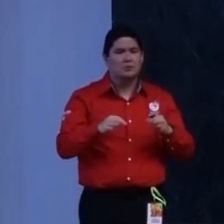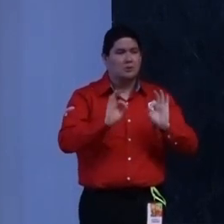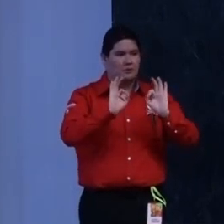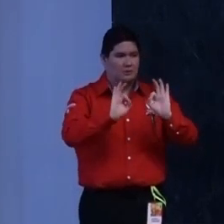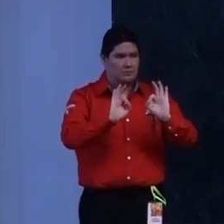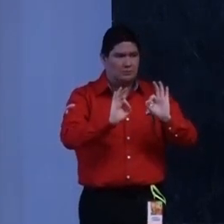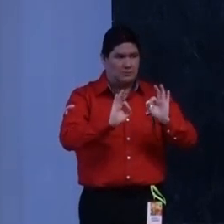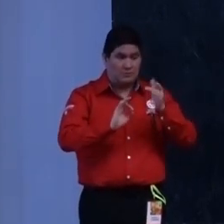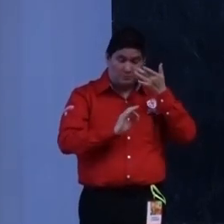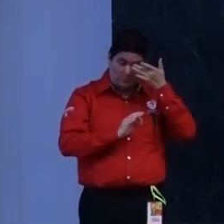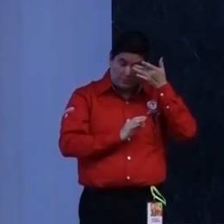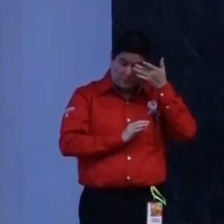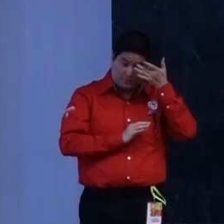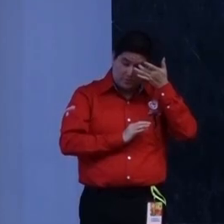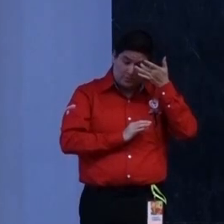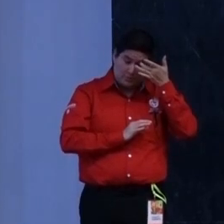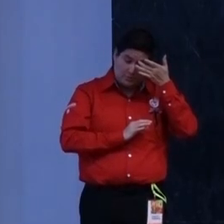precisión.